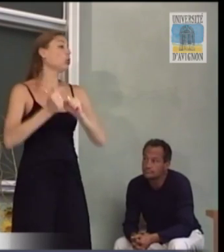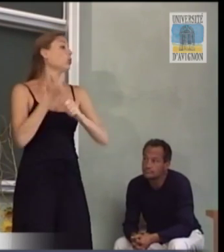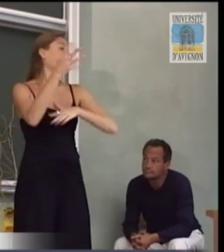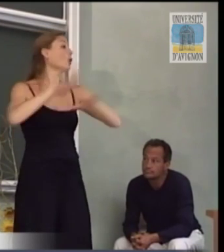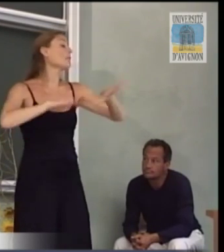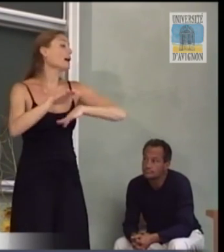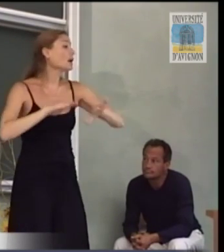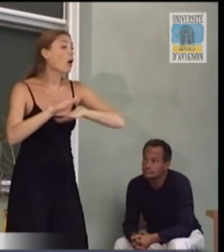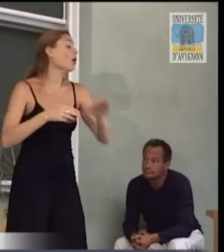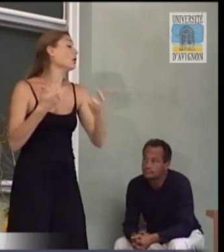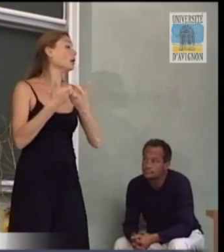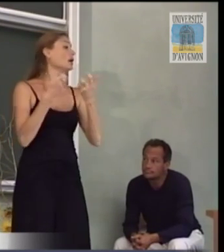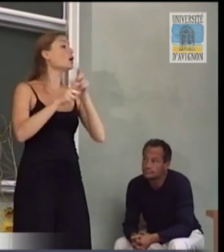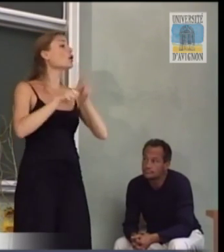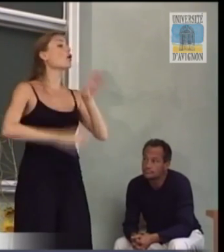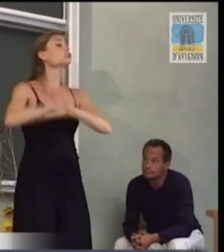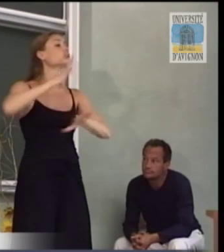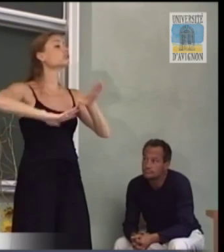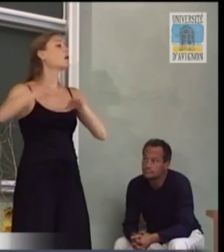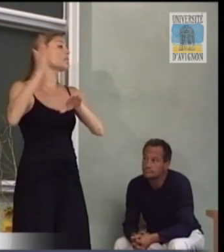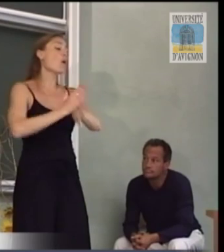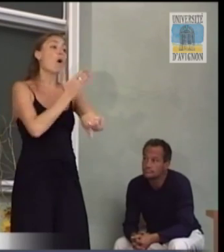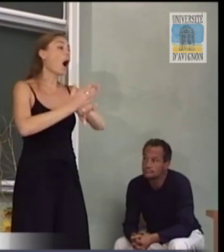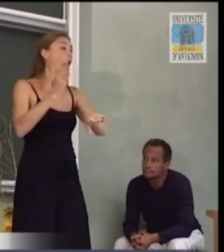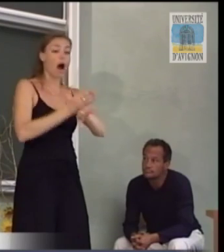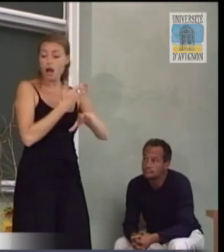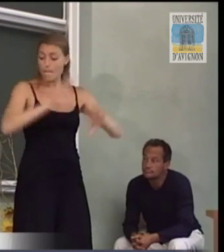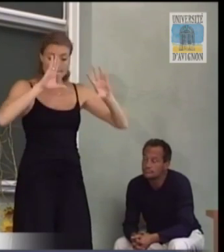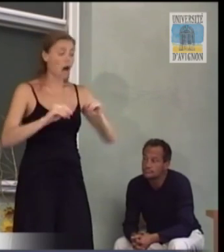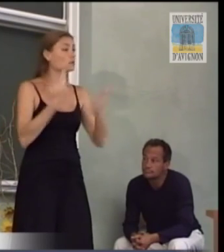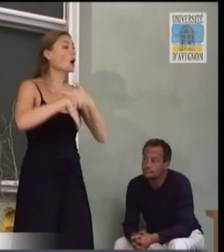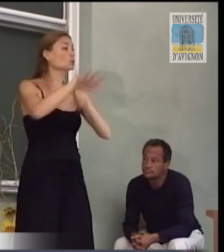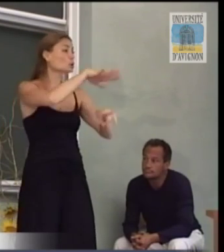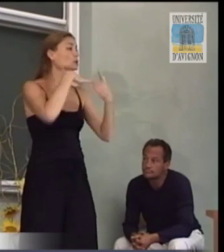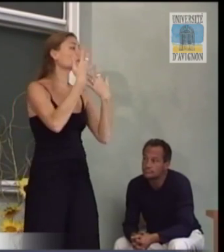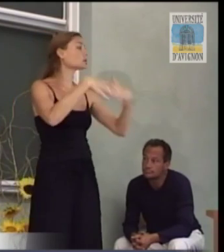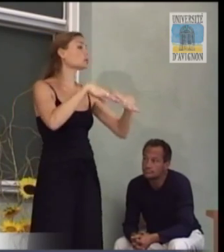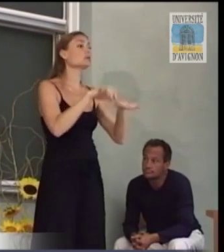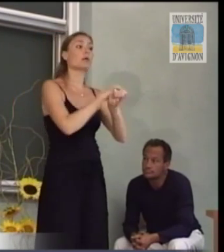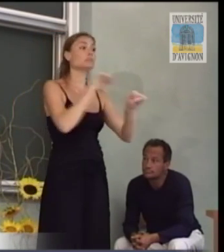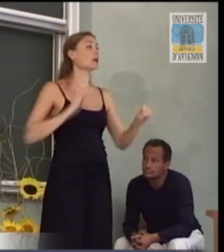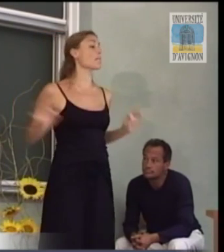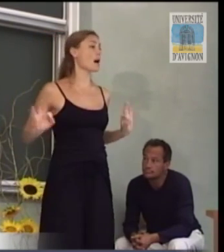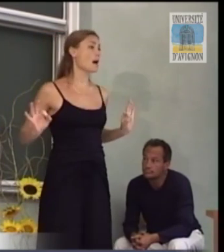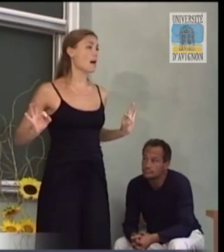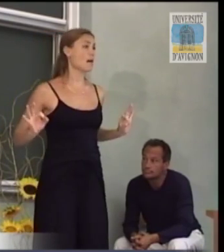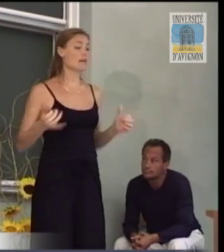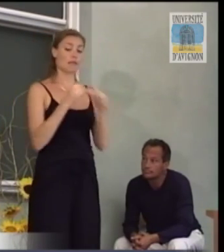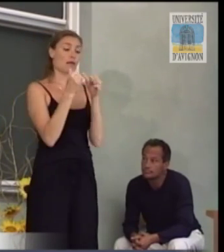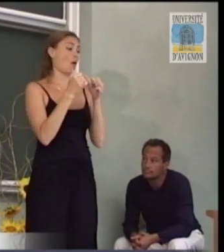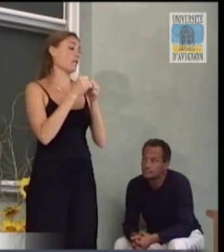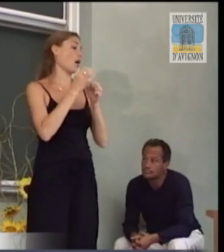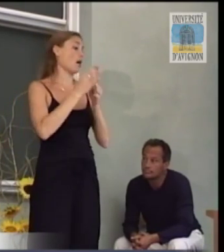Verlaine, ces poètes maudits qui ne trouvaient pas leur place au XIXe siècle et qui finalement, à travers